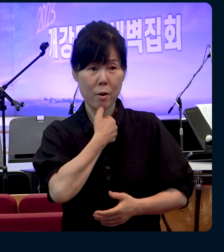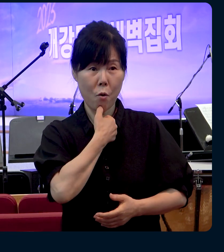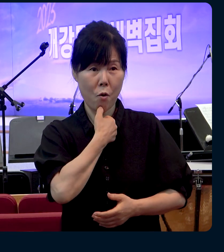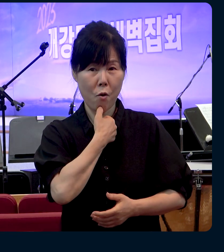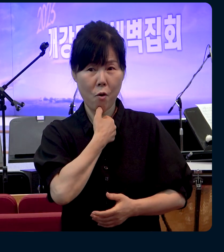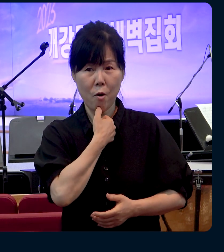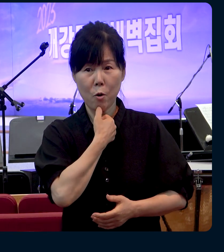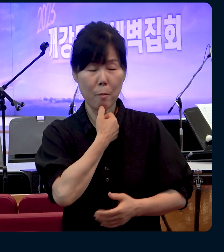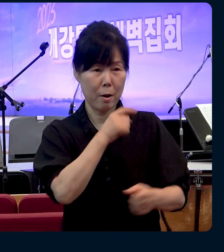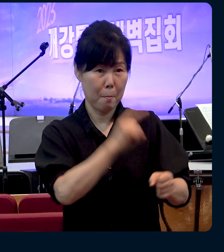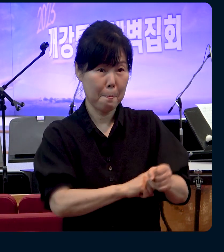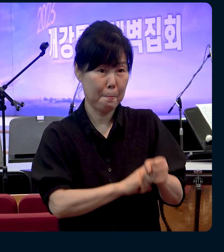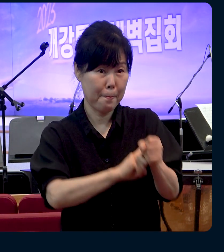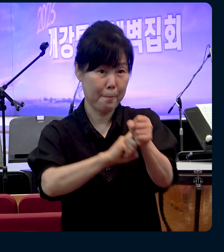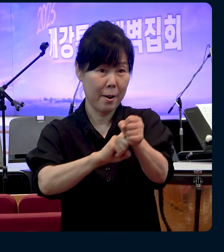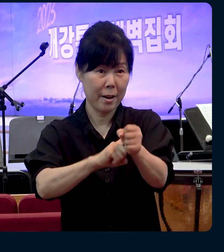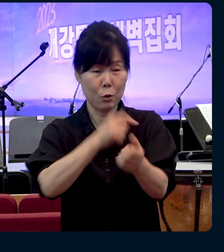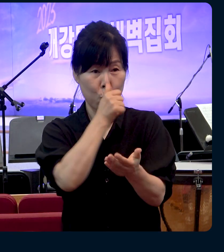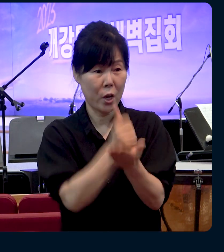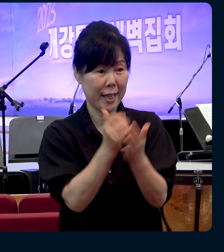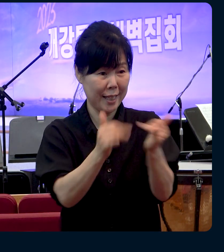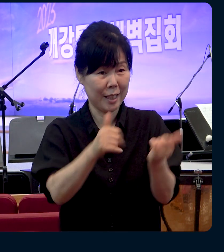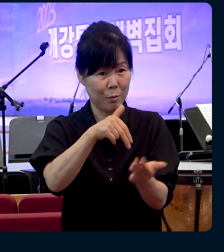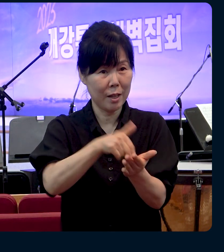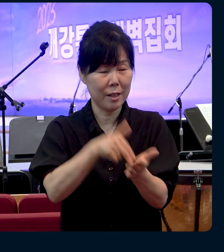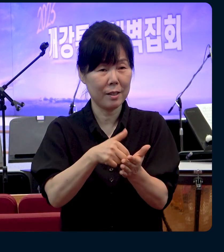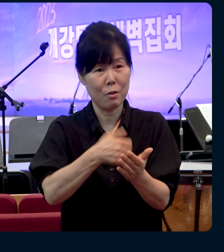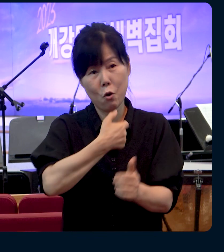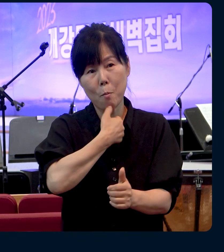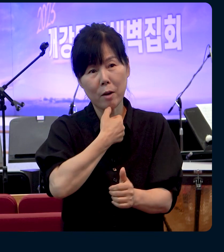죄수로 로마로 압송될 때, 그때